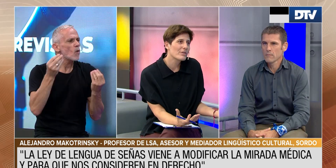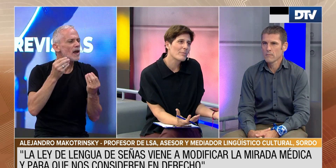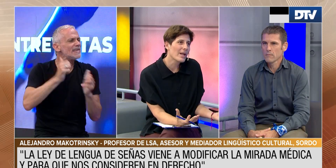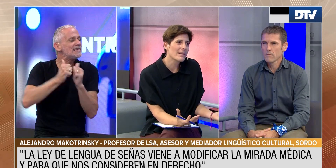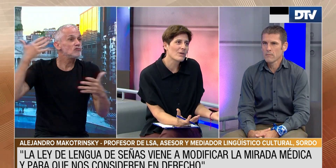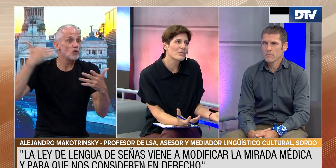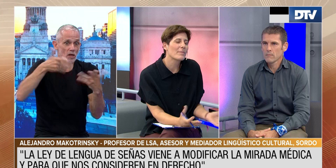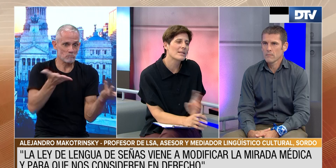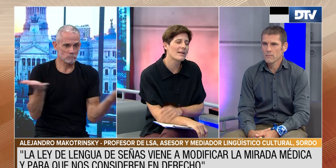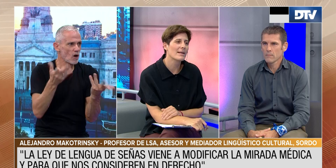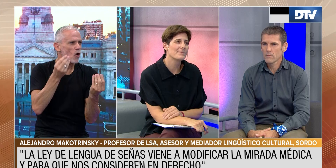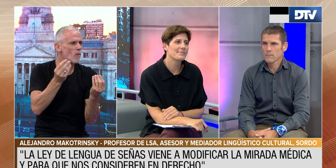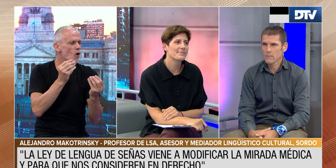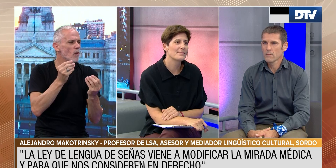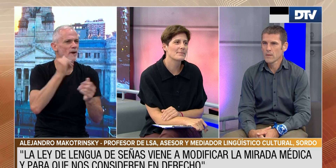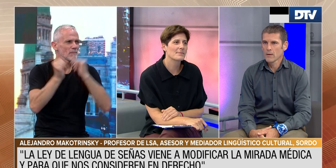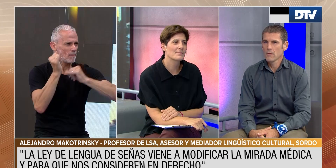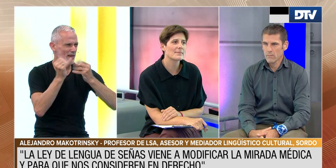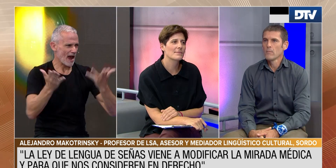historia contemporánea? ¿Cómo transmitirla?